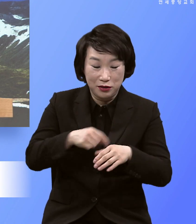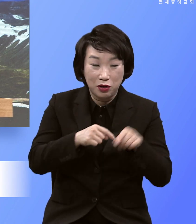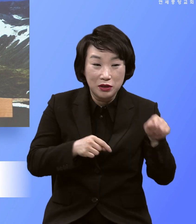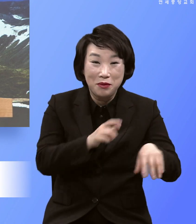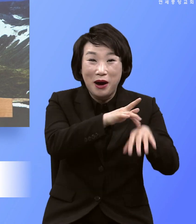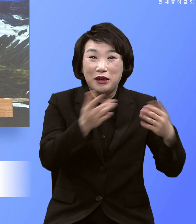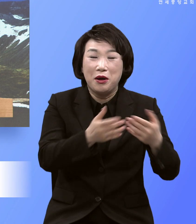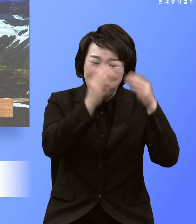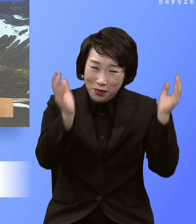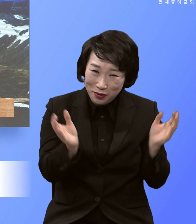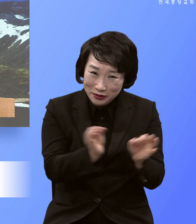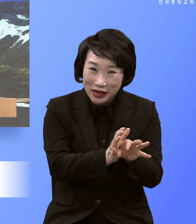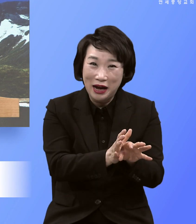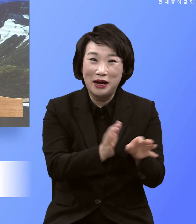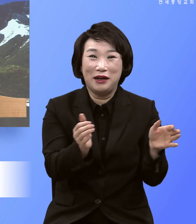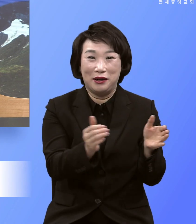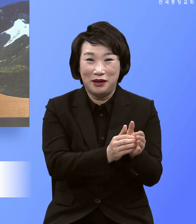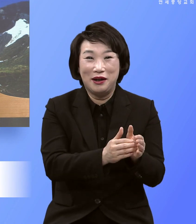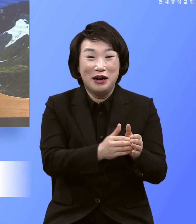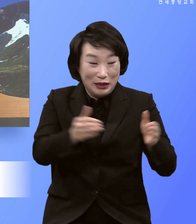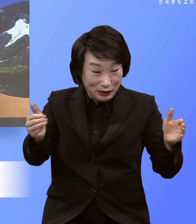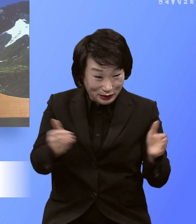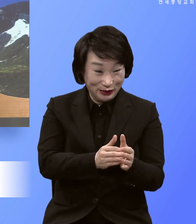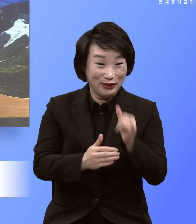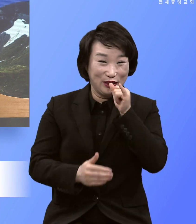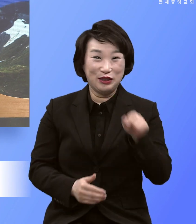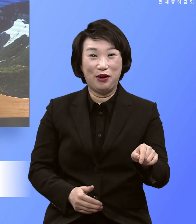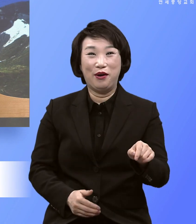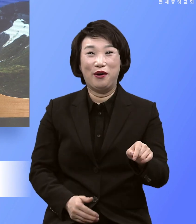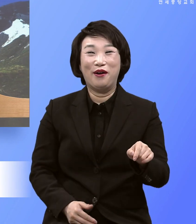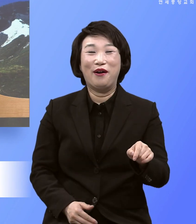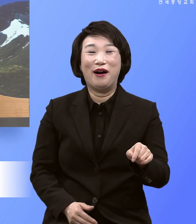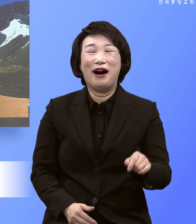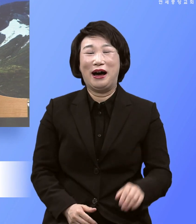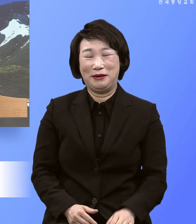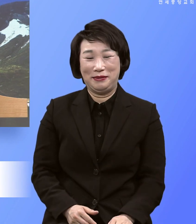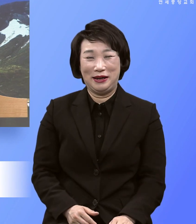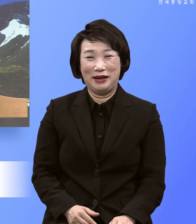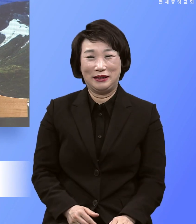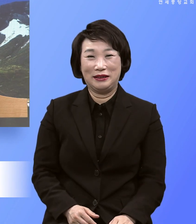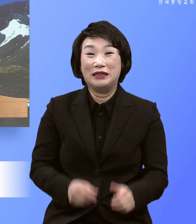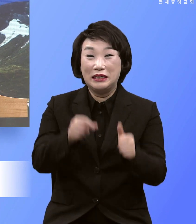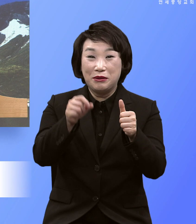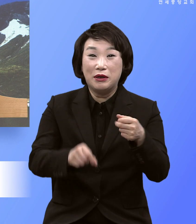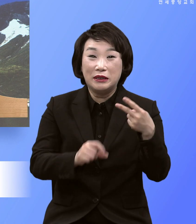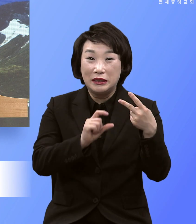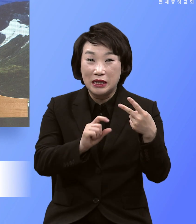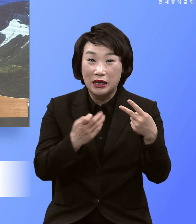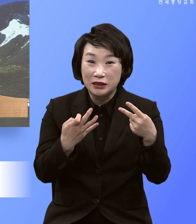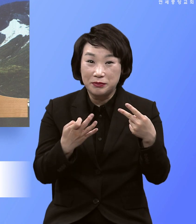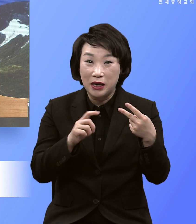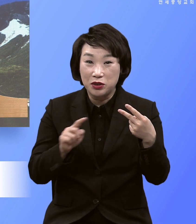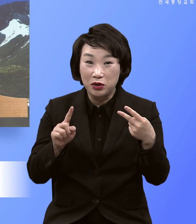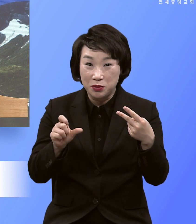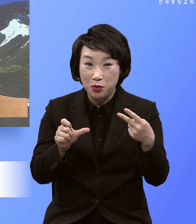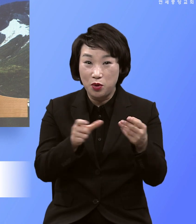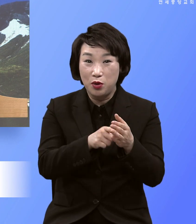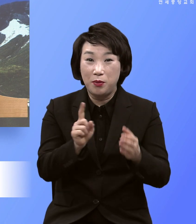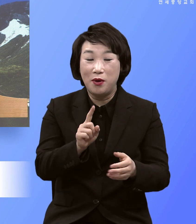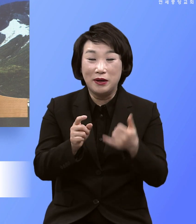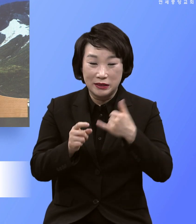무효되고 말았다. 끝나고 말아버렸어요. 히브리서 2장 14절로